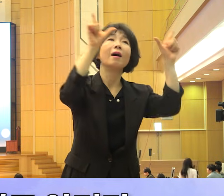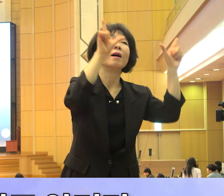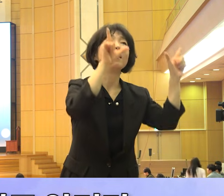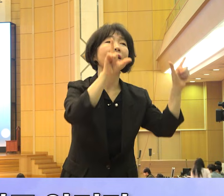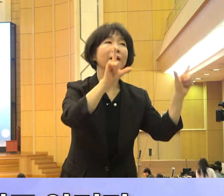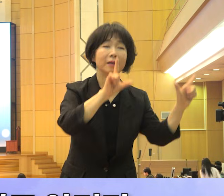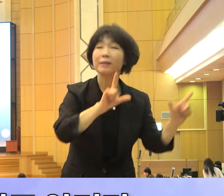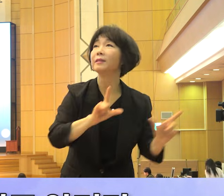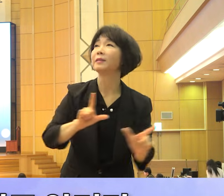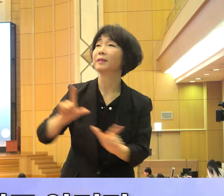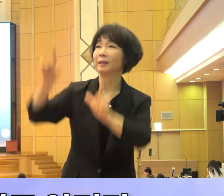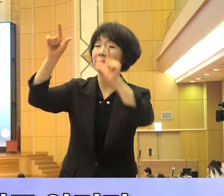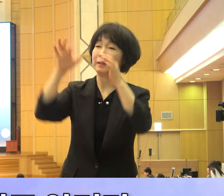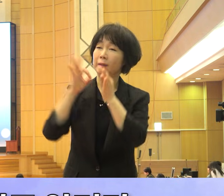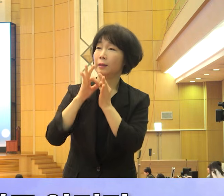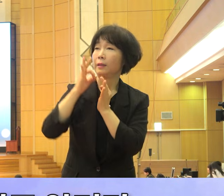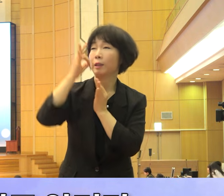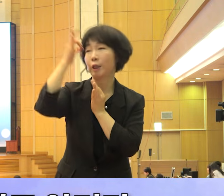살겠네.